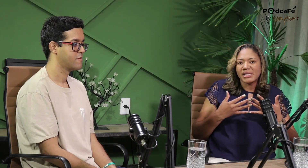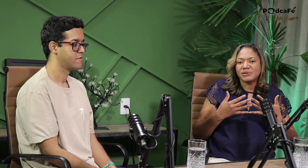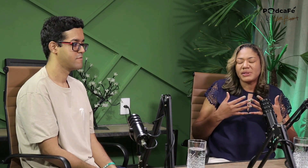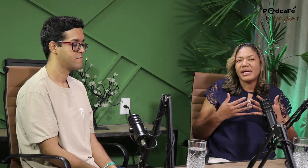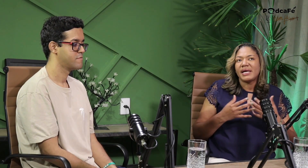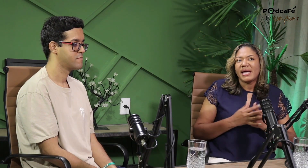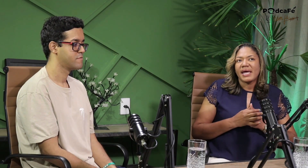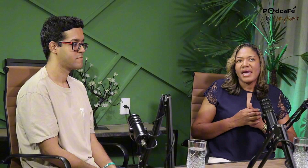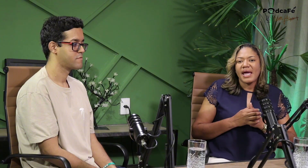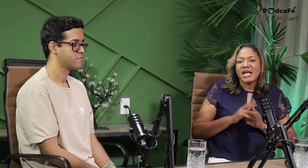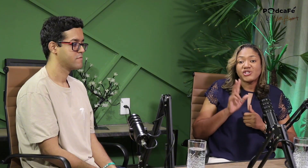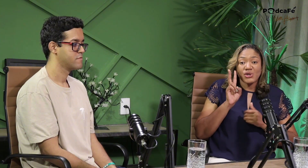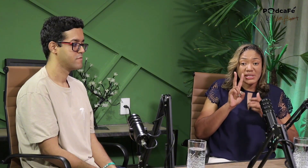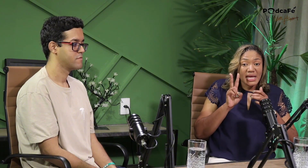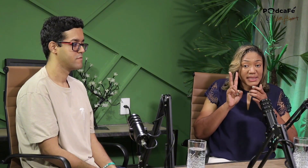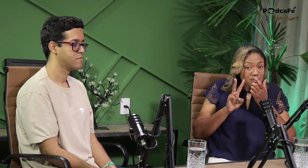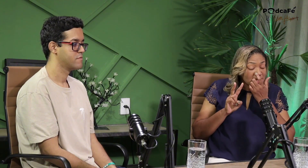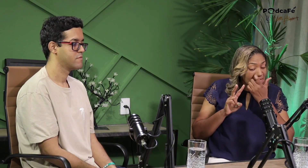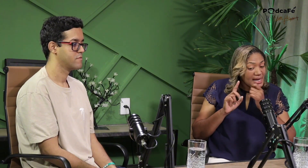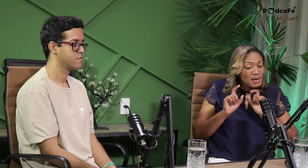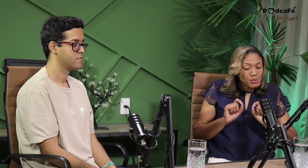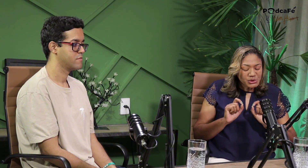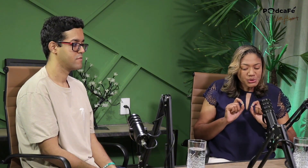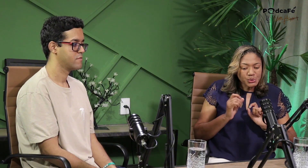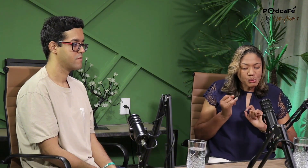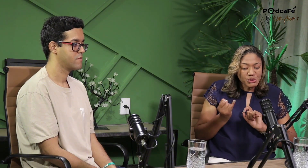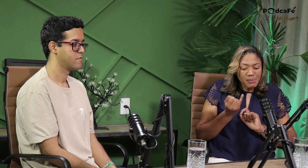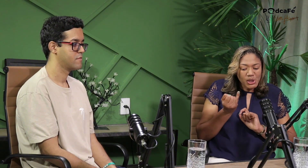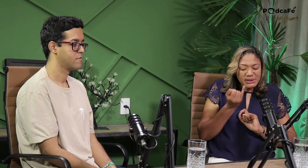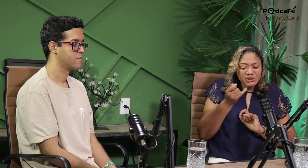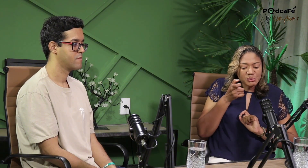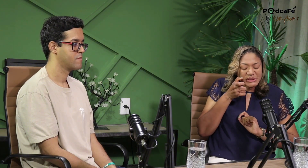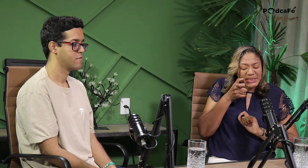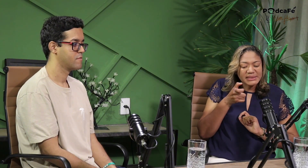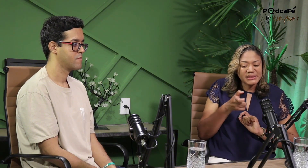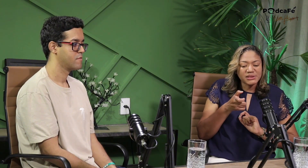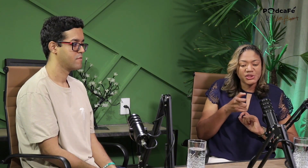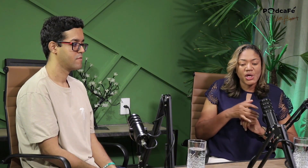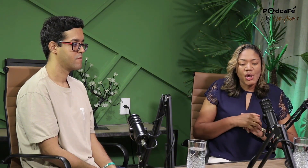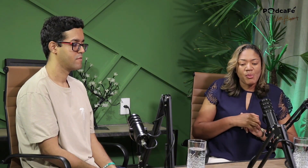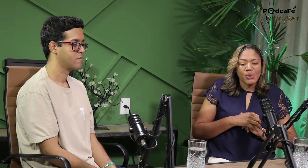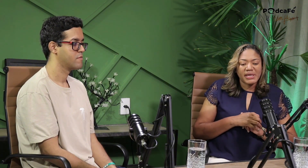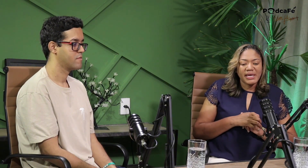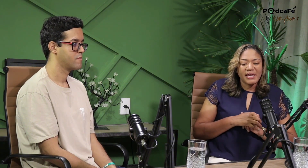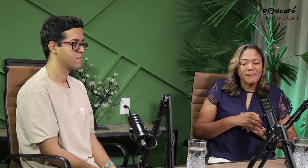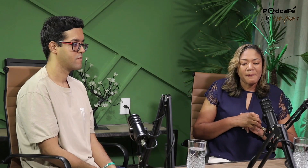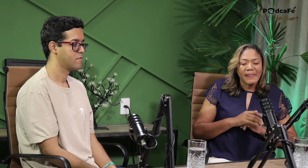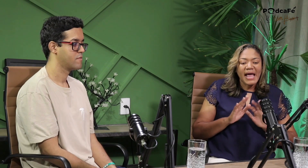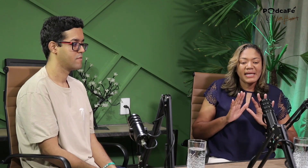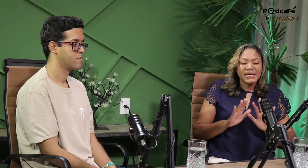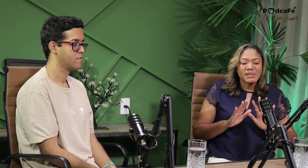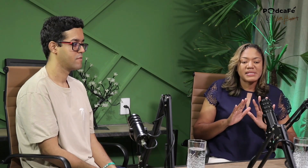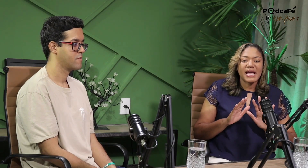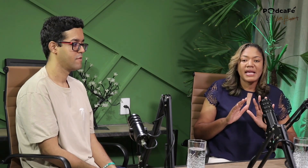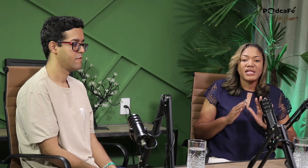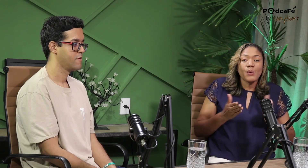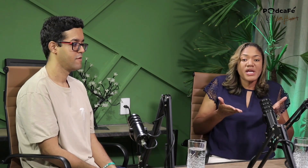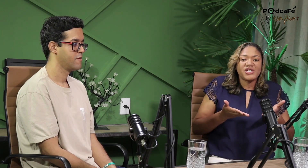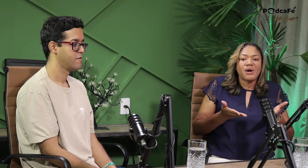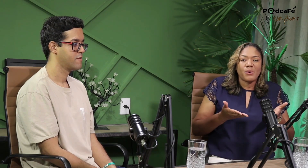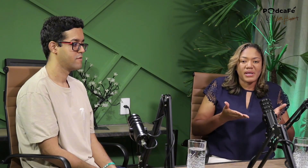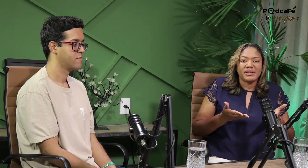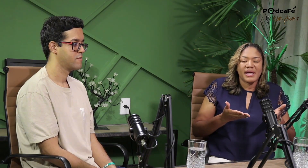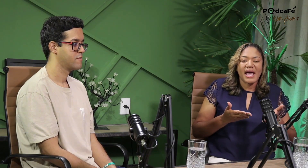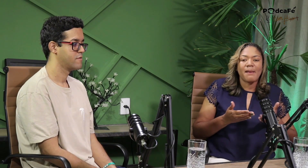né, falando, né, a história da Libras, ela é muito, muito importante, muito interessante, porque a Libras, ela não